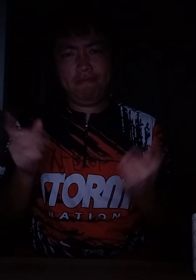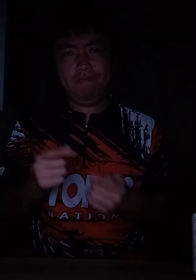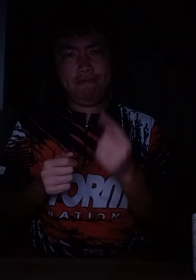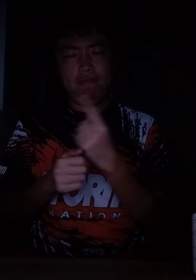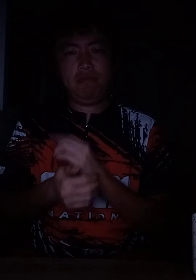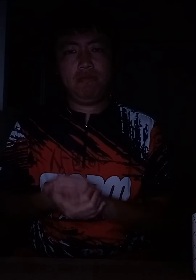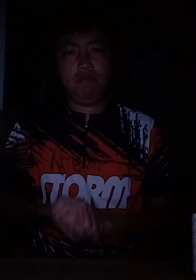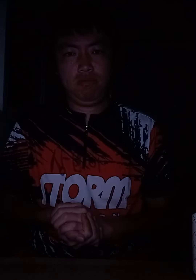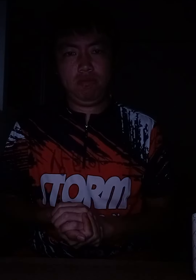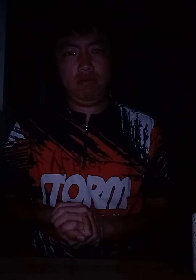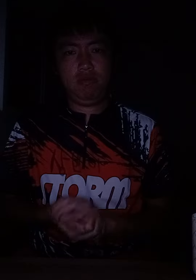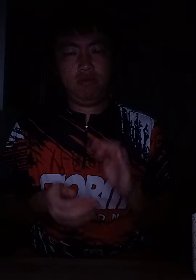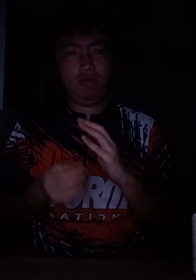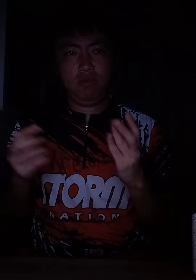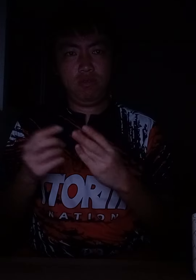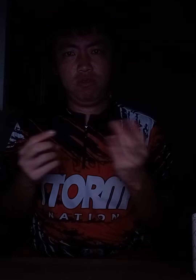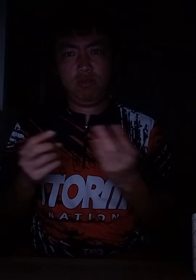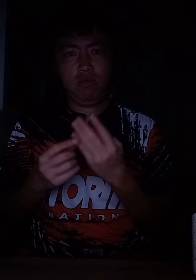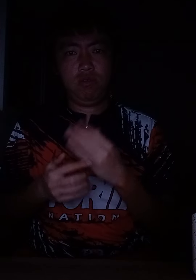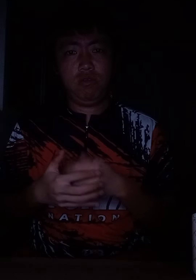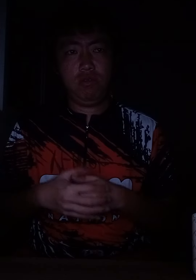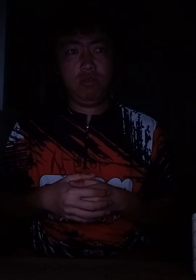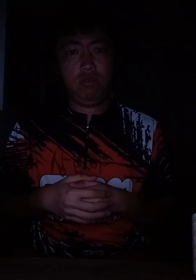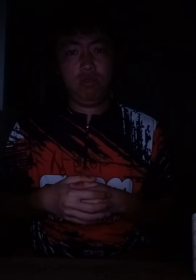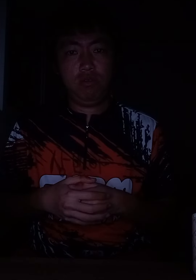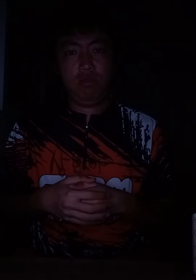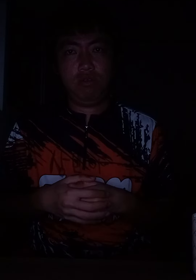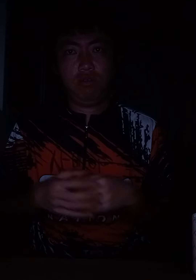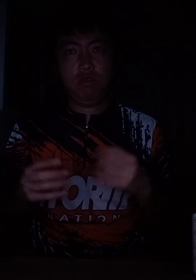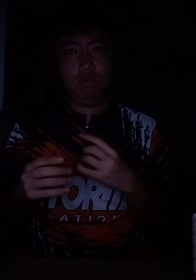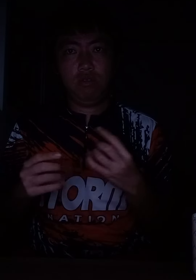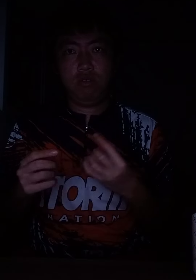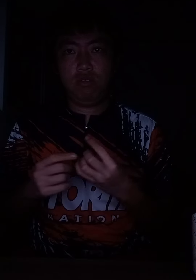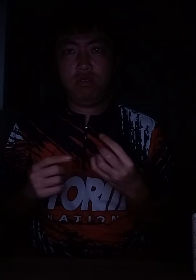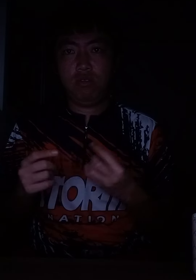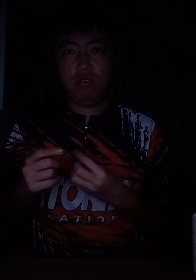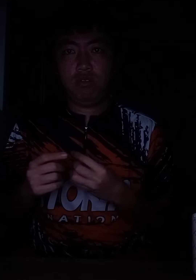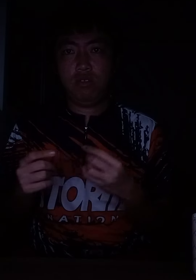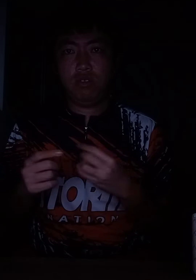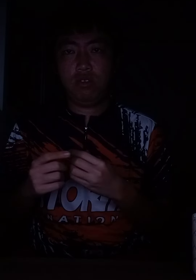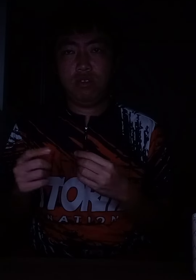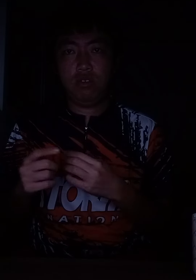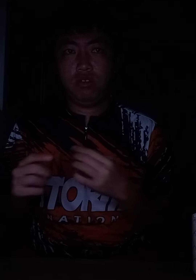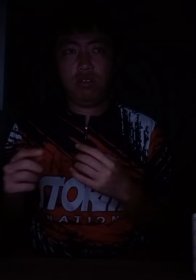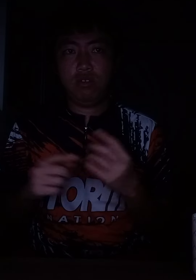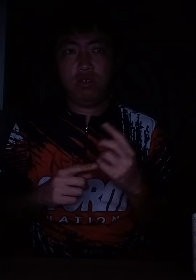됩니다. 이분이 역장으로 승진 안 되나? 아니 진짜로 이분은요.